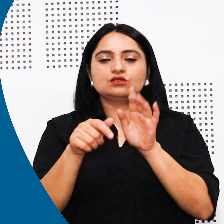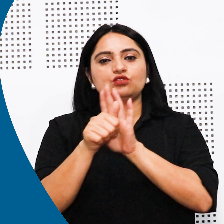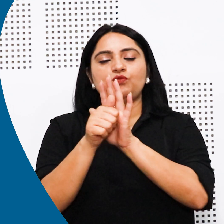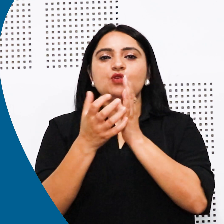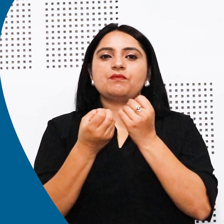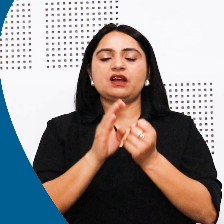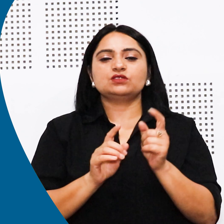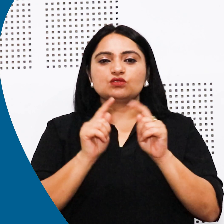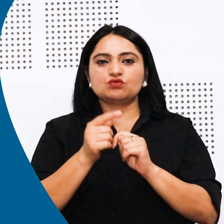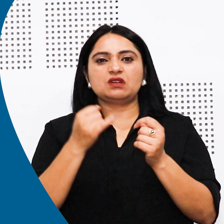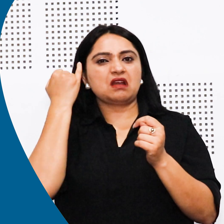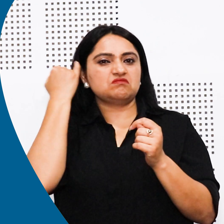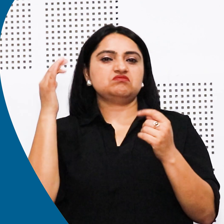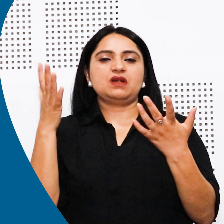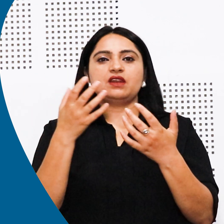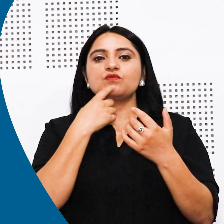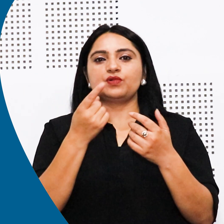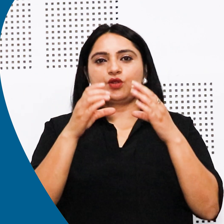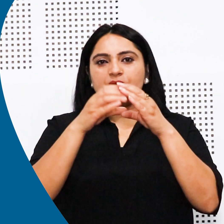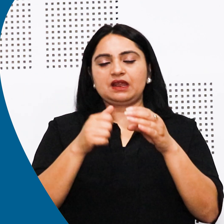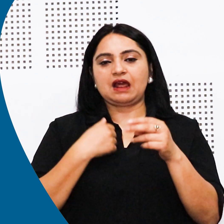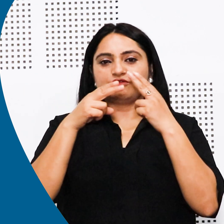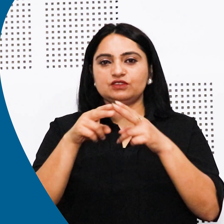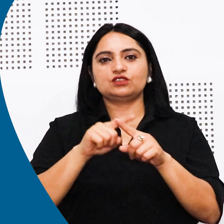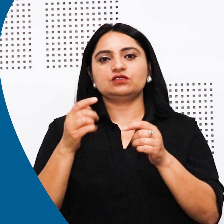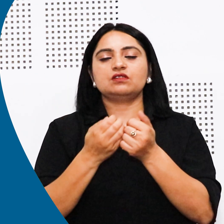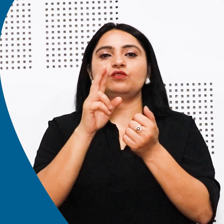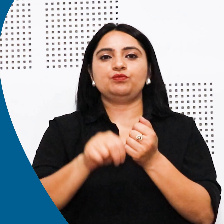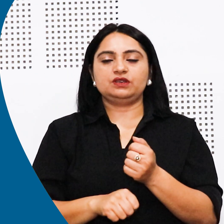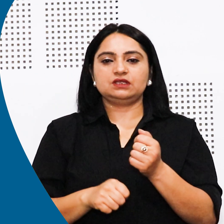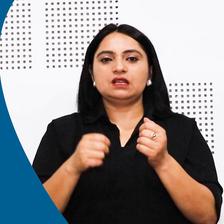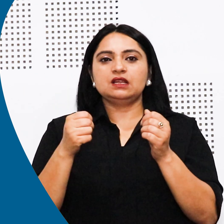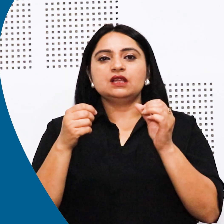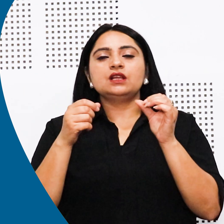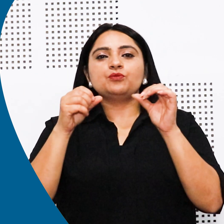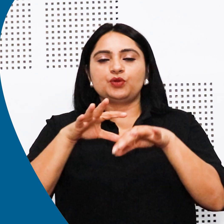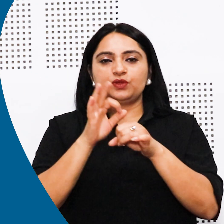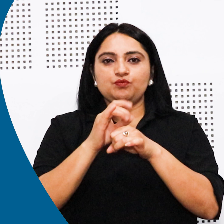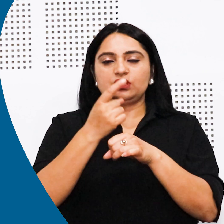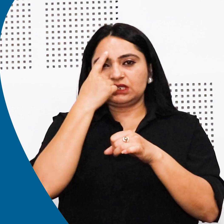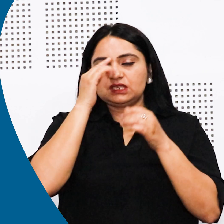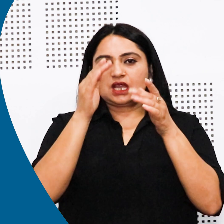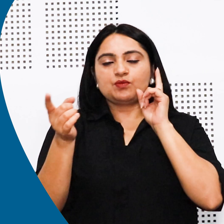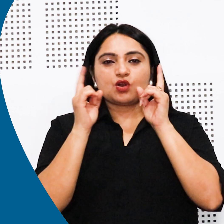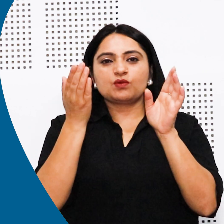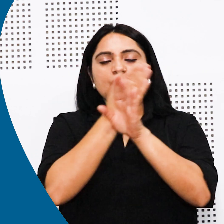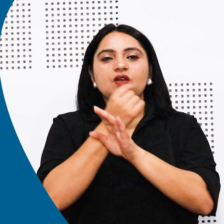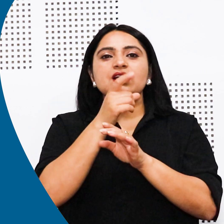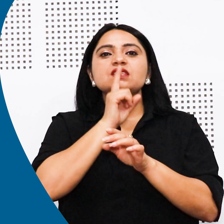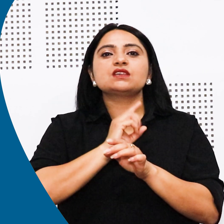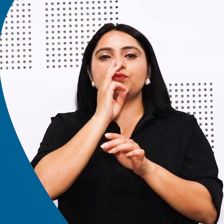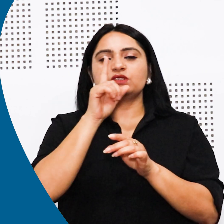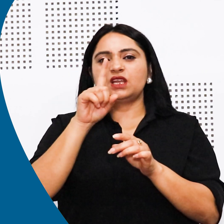माग्छौँ अनि यदि कुनै विकल्पै भएन भने मात्रै पालिकाले आफ्नो बजेट खर्च गर्ने गर्छ। विपद व्यवस्थापनका लागि टिकापुर नगरपालिकाले गएको आर्थिक वर्षमा